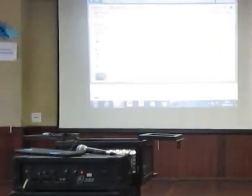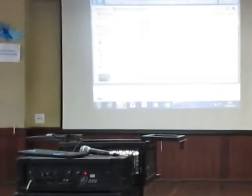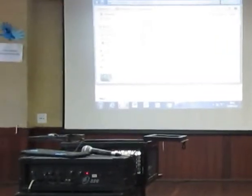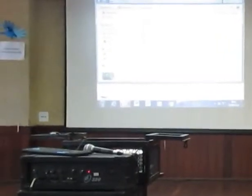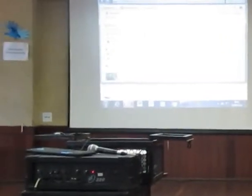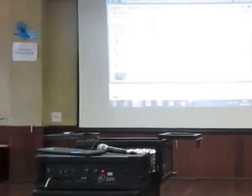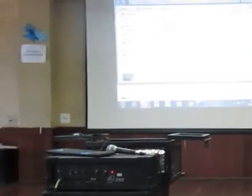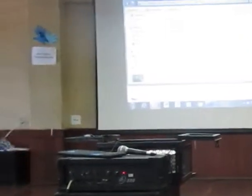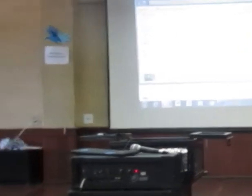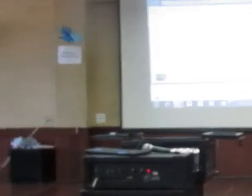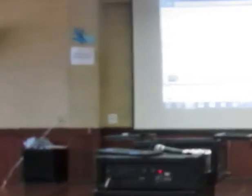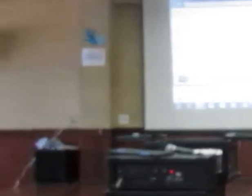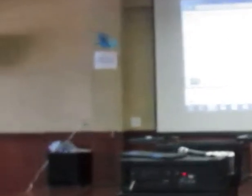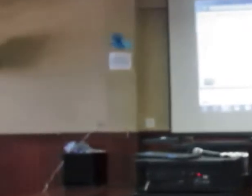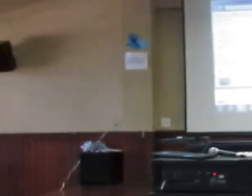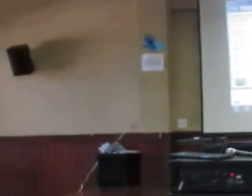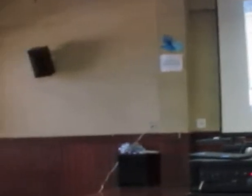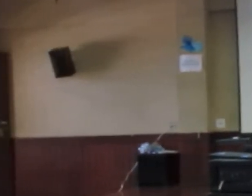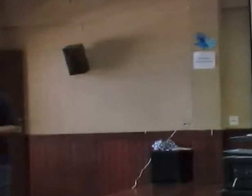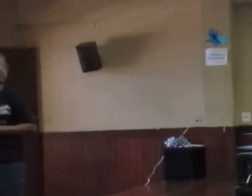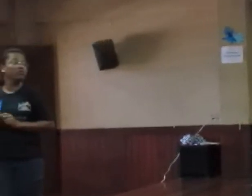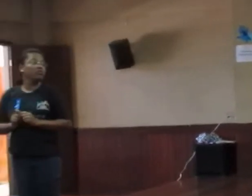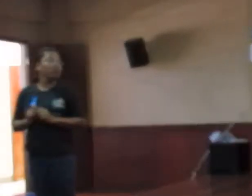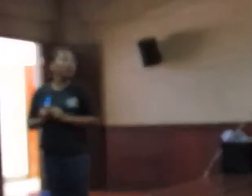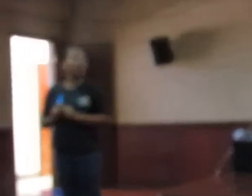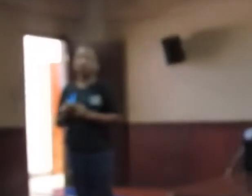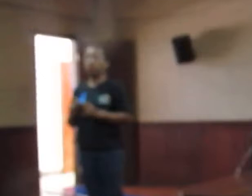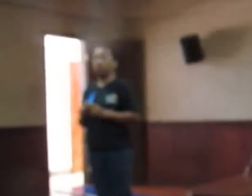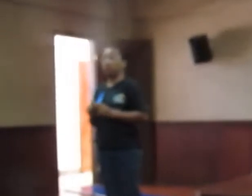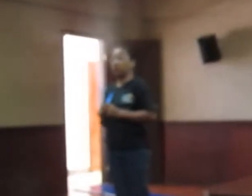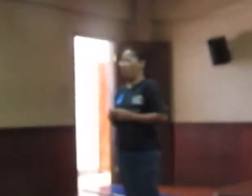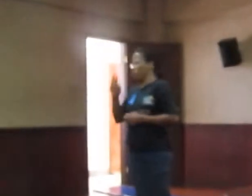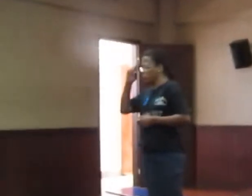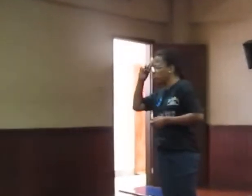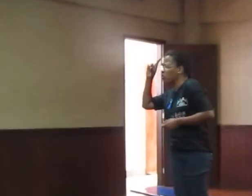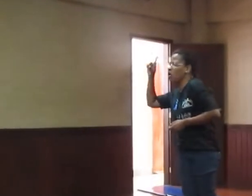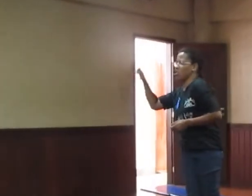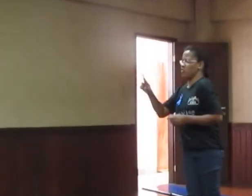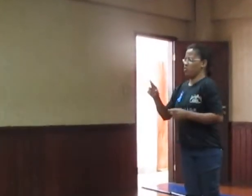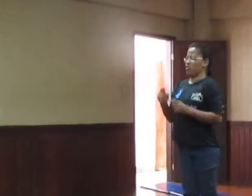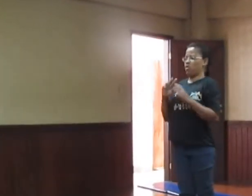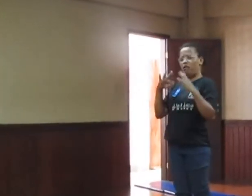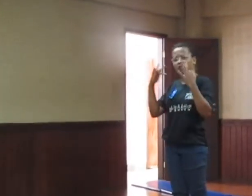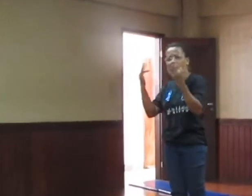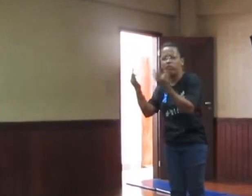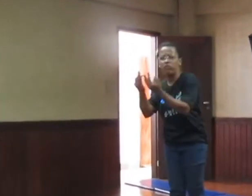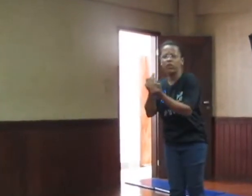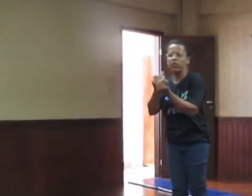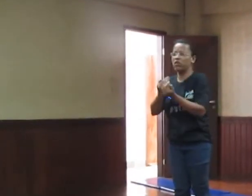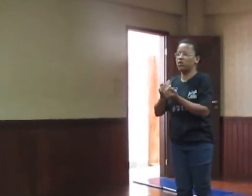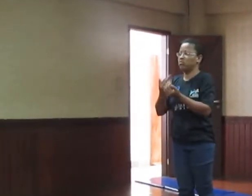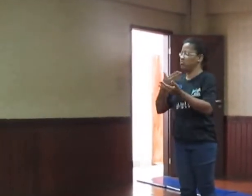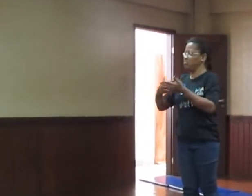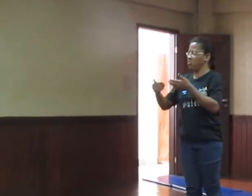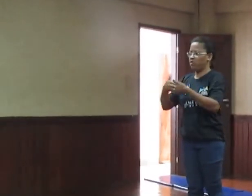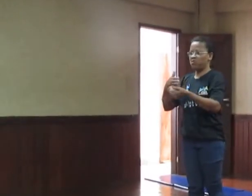de trabalhar, de responsabilidade dentro da família, de fazer o que ele